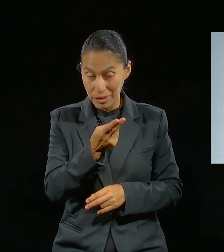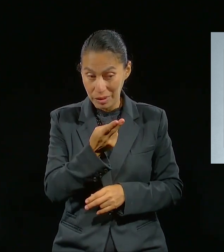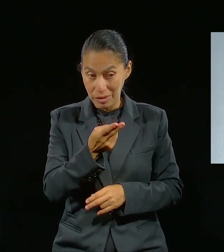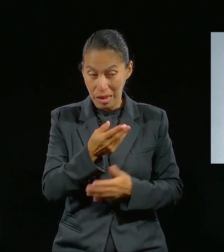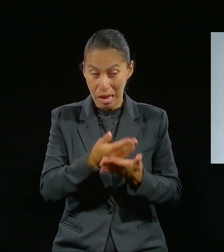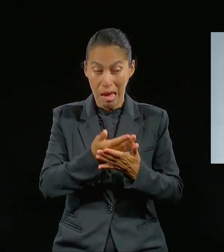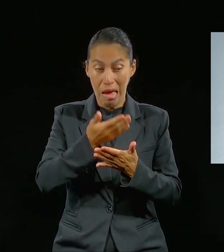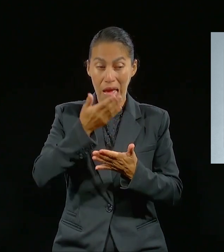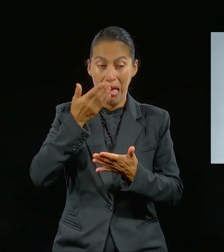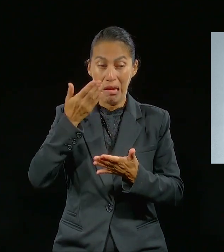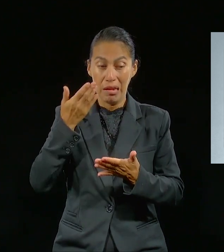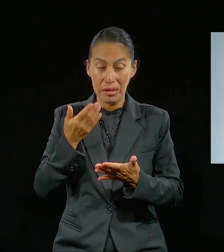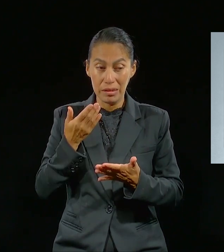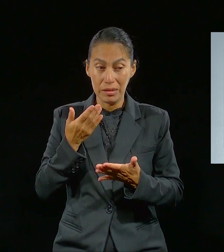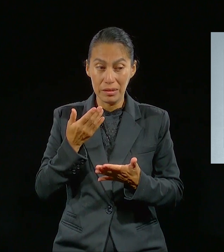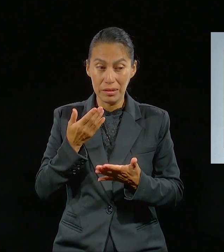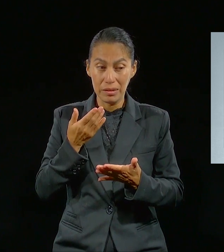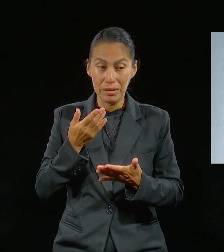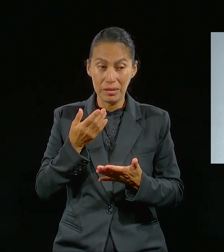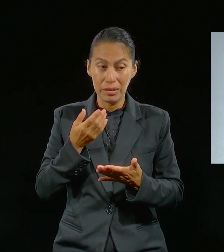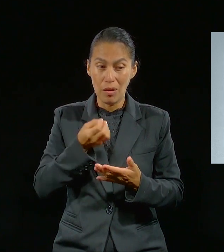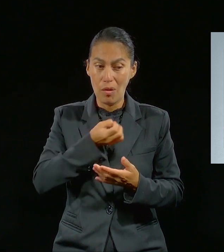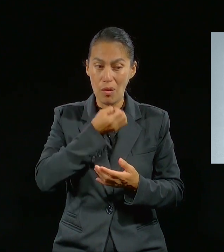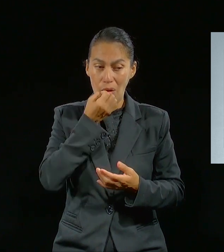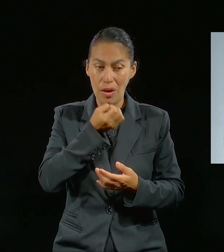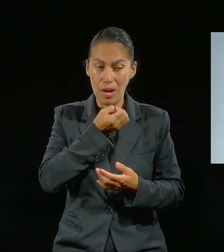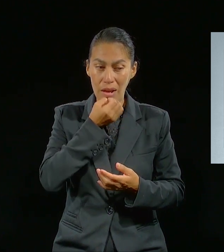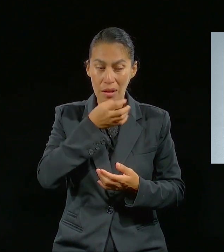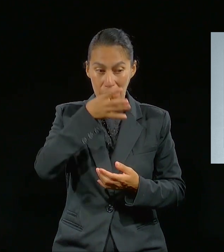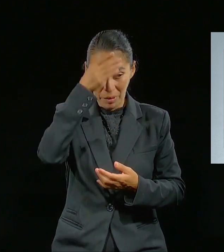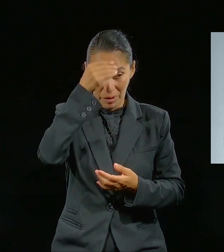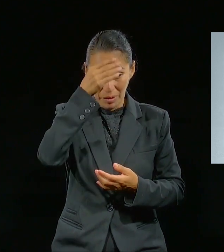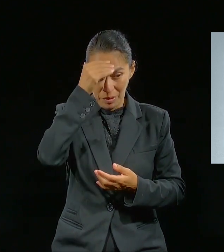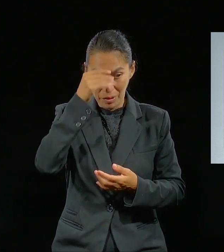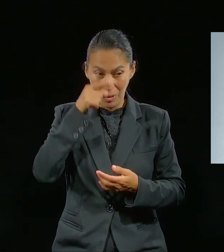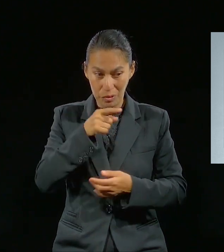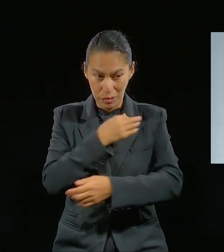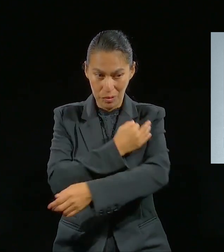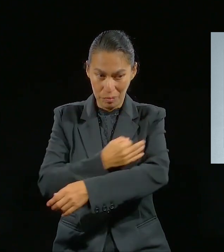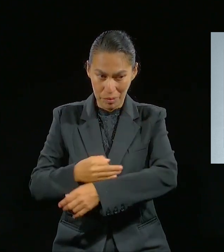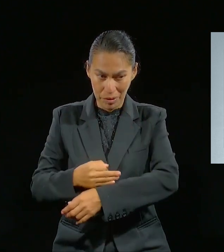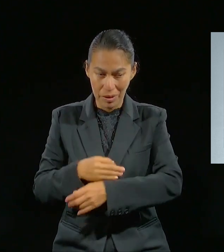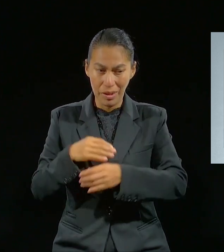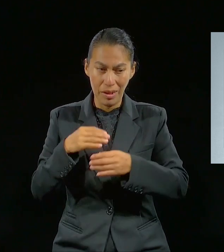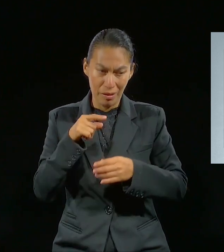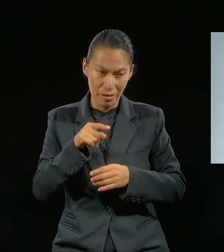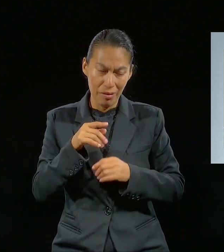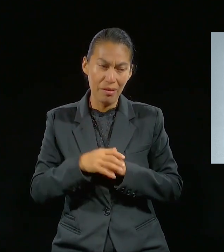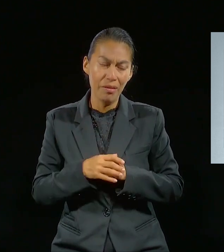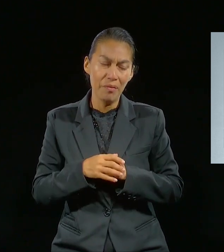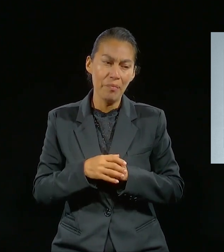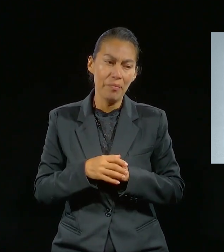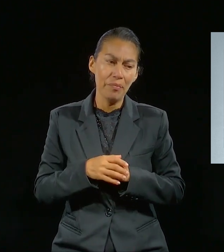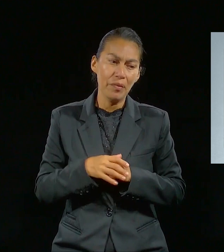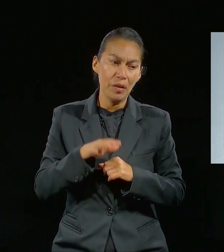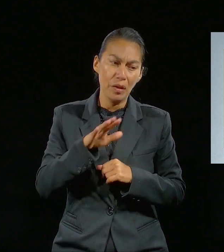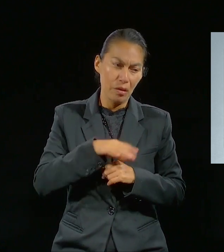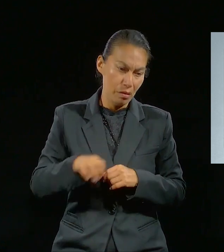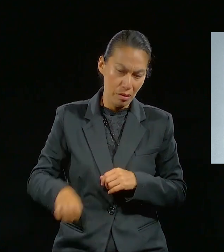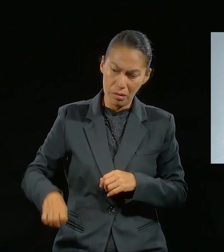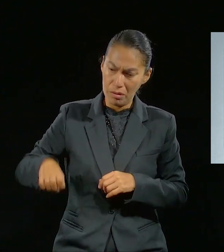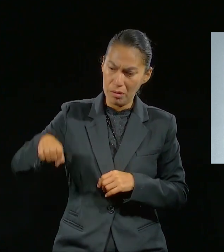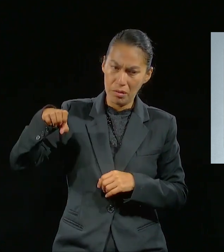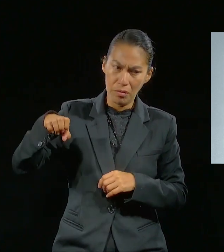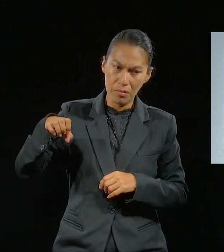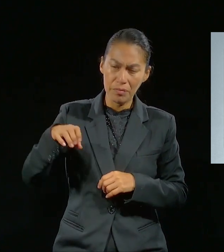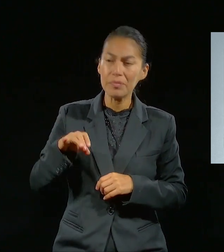conoció, aprendió a orar en su casa, en sí. su familia, en su hogar,